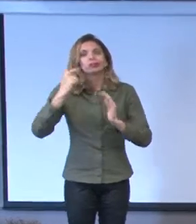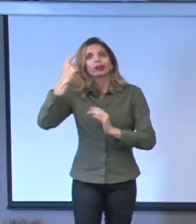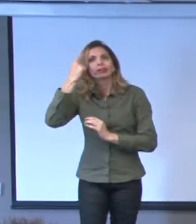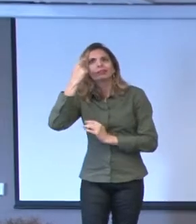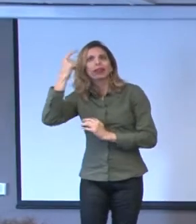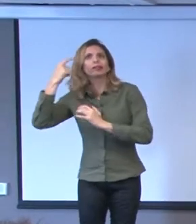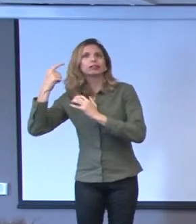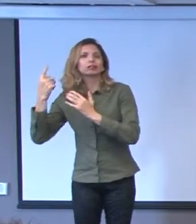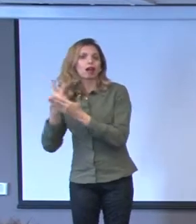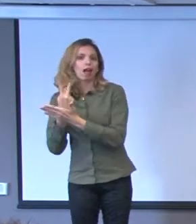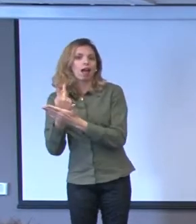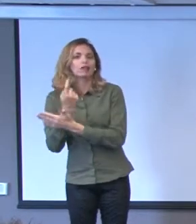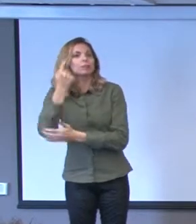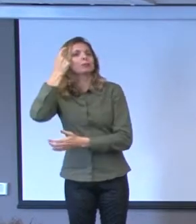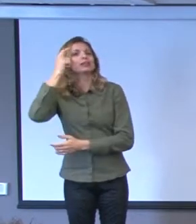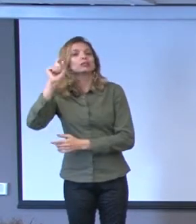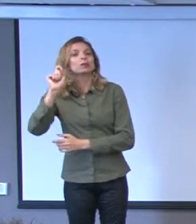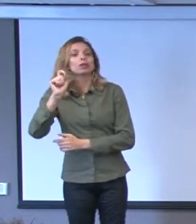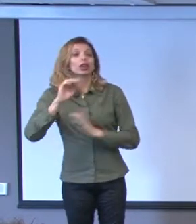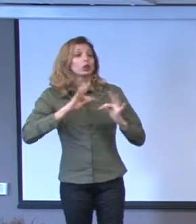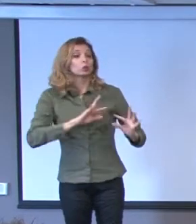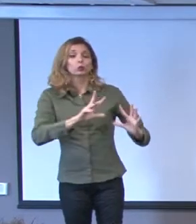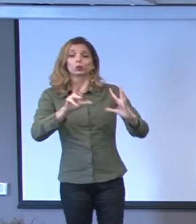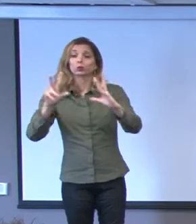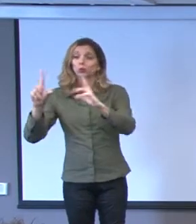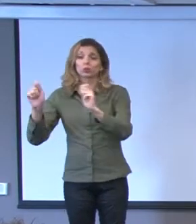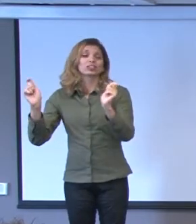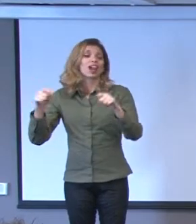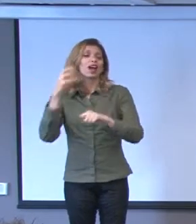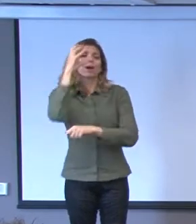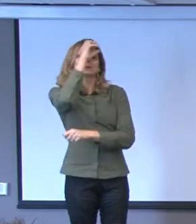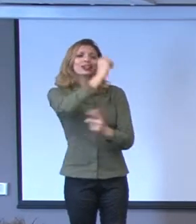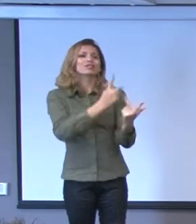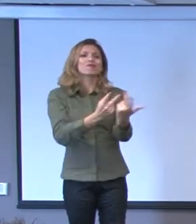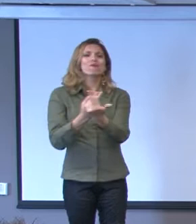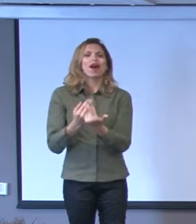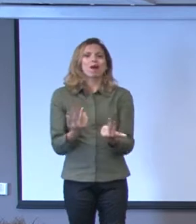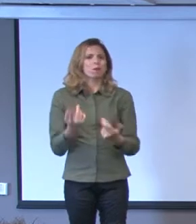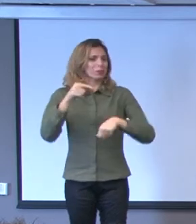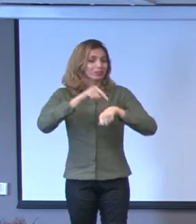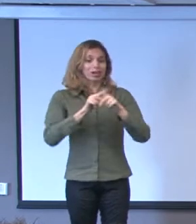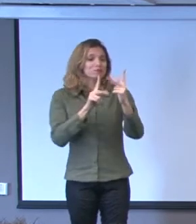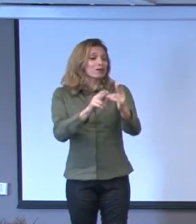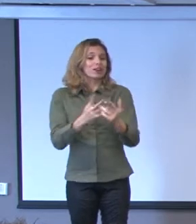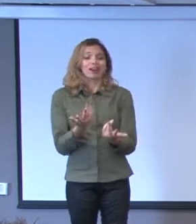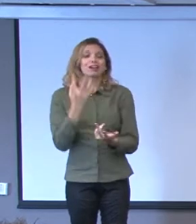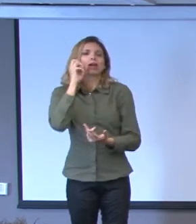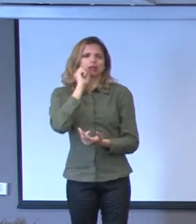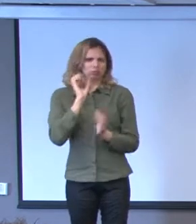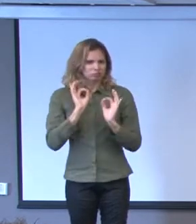de que todos os alunos vão poder aprender da mesma forma, no mesmo ritmo, no mesmo espaço de tempo.